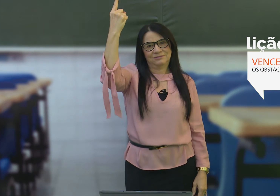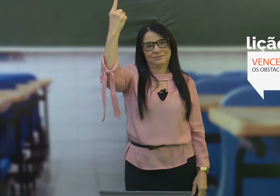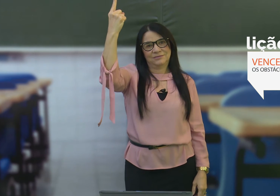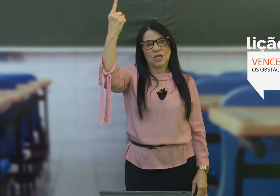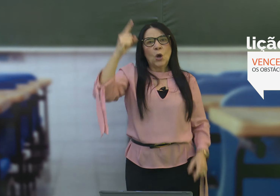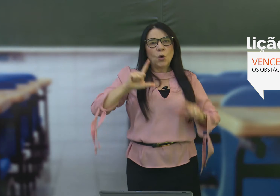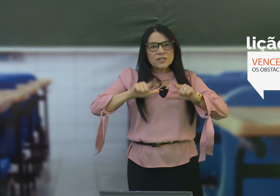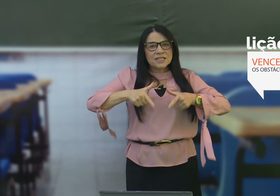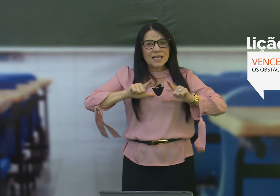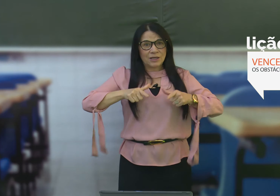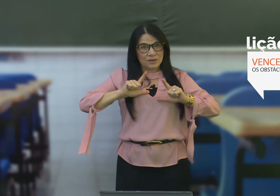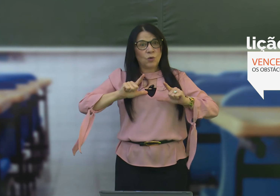Os